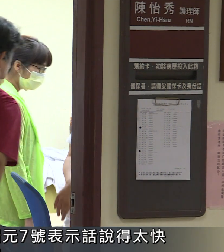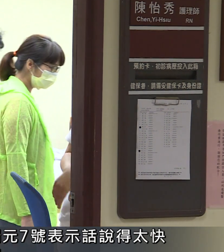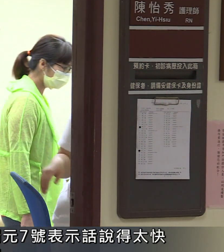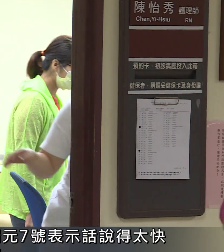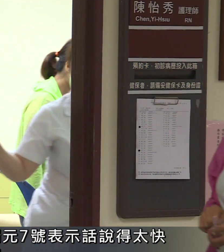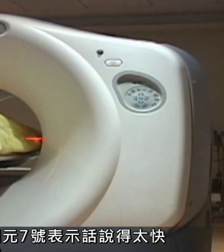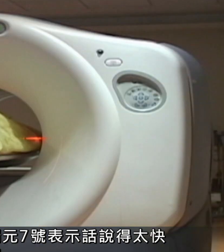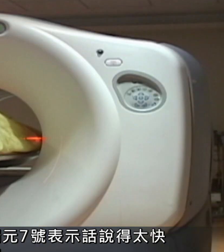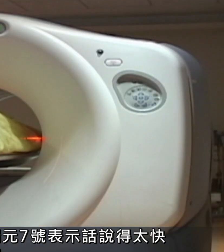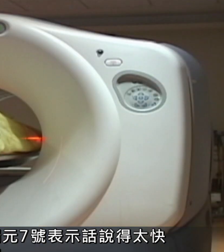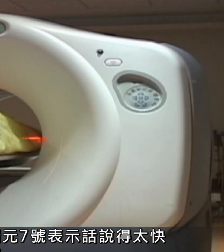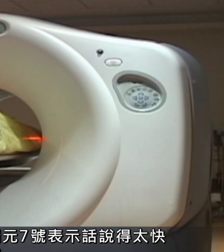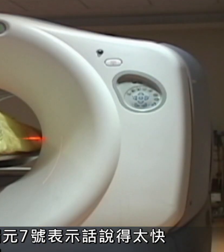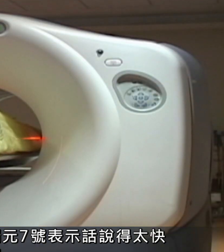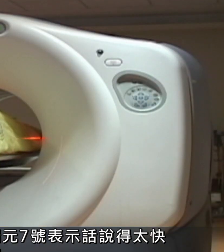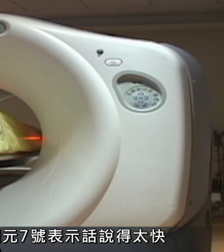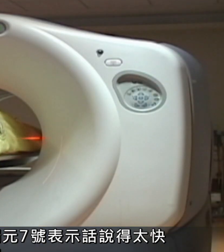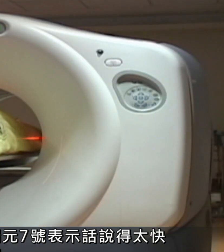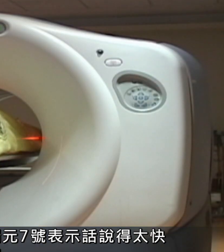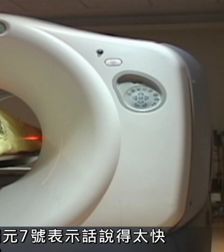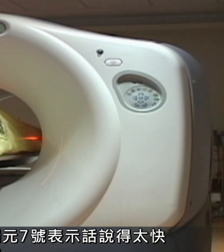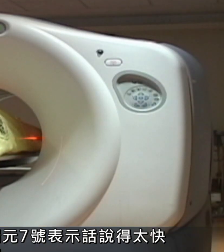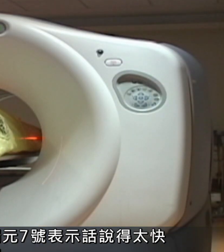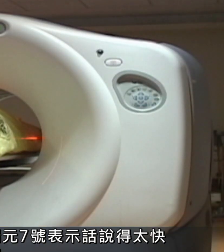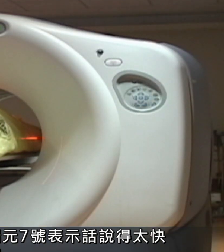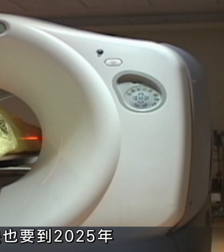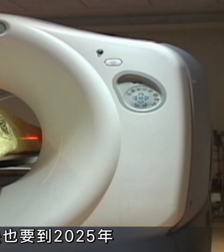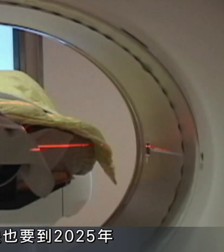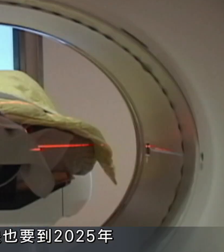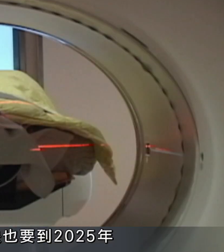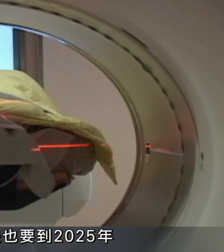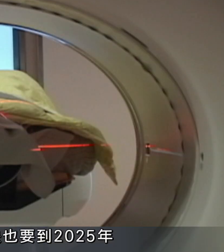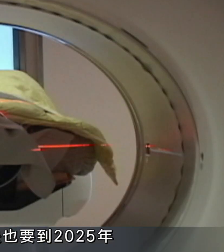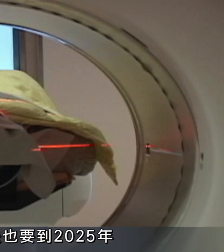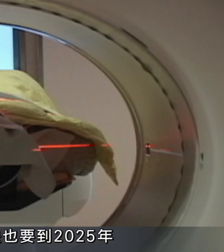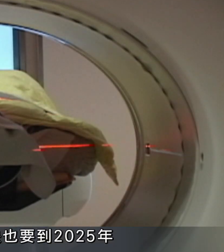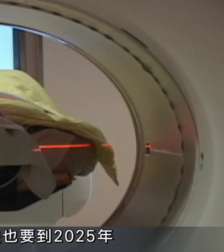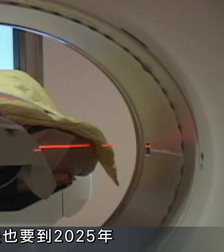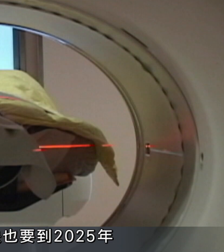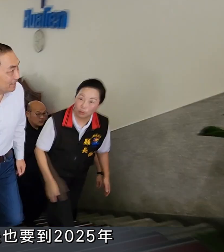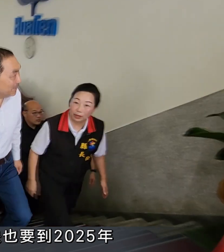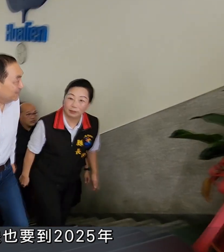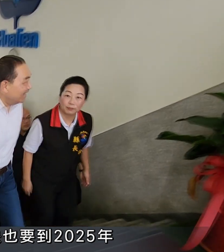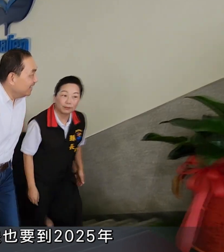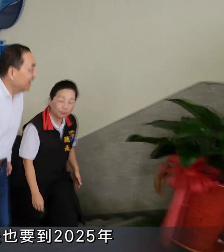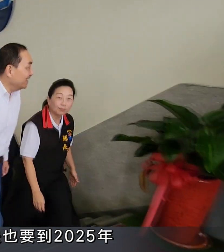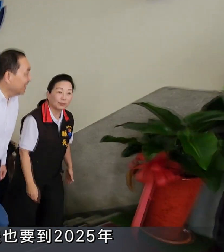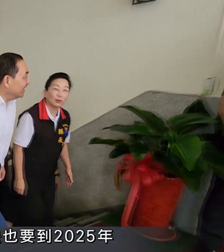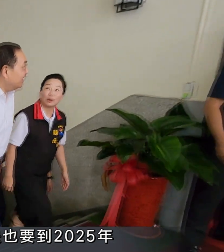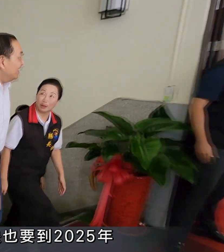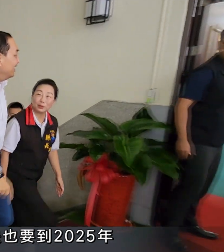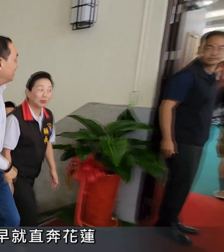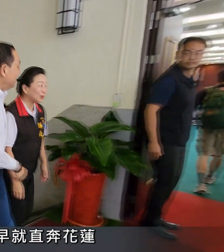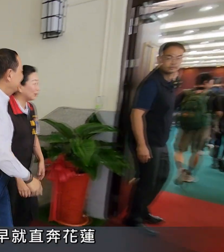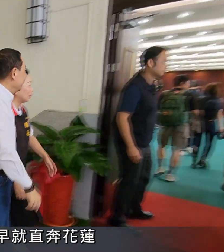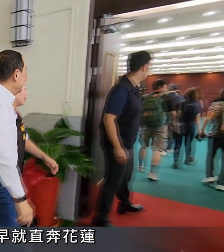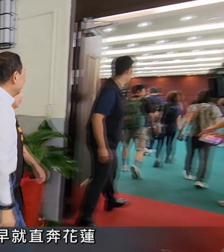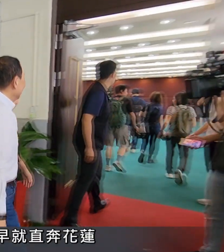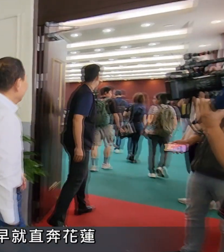话说得太快，预算程序仍要遵守，真正的实施日期最快也要到2025年。而侯友宜一早就直奔花莲